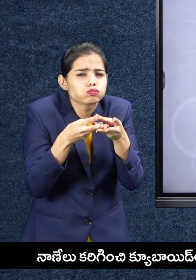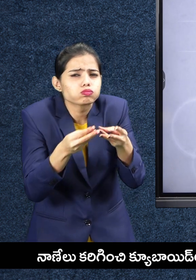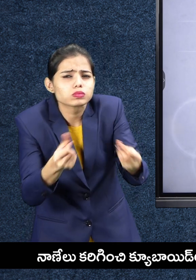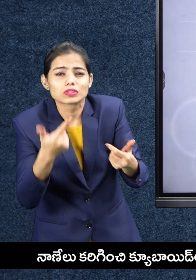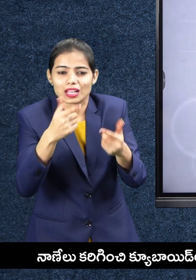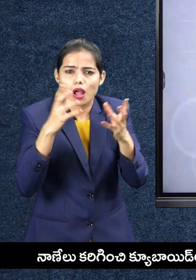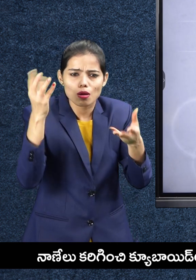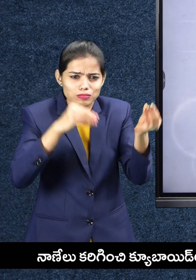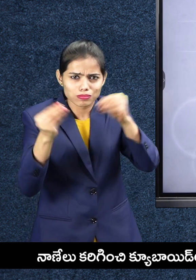అలాగే ఉంటుంది.